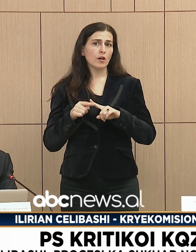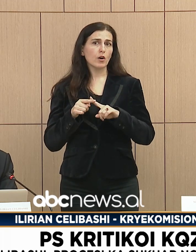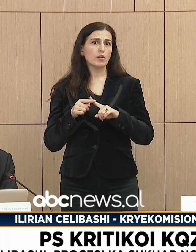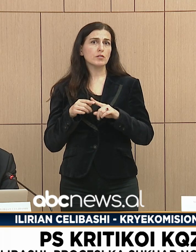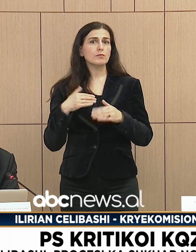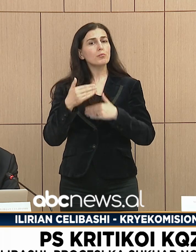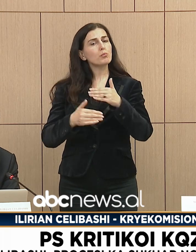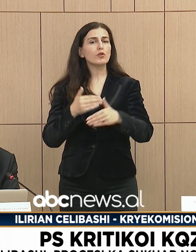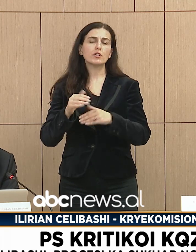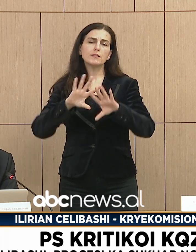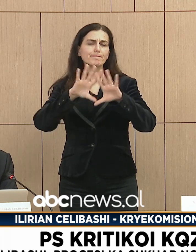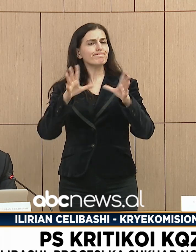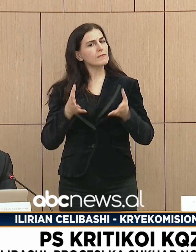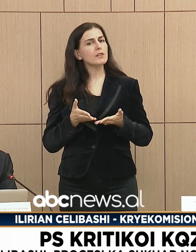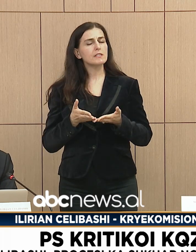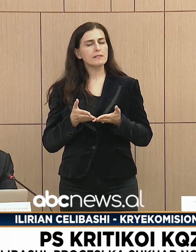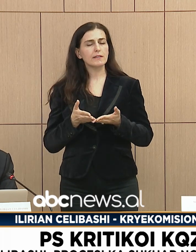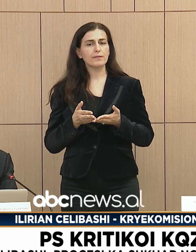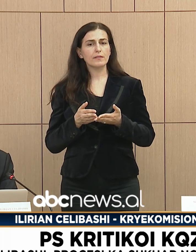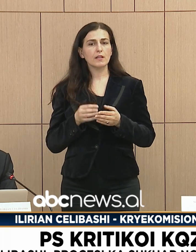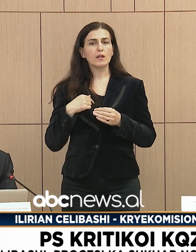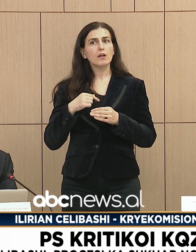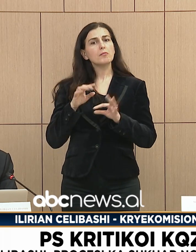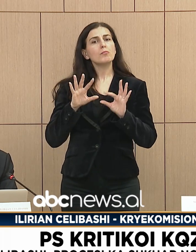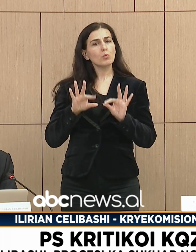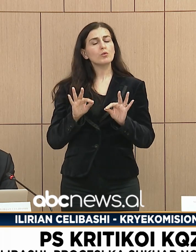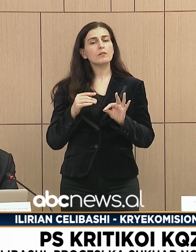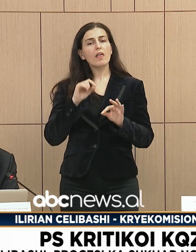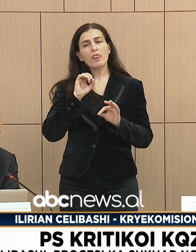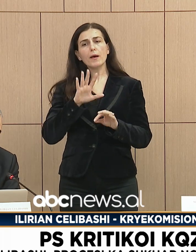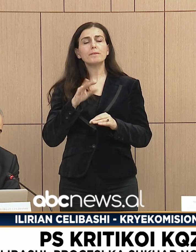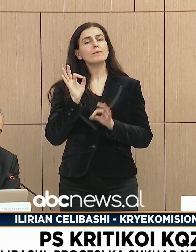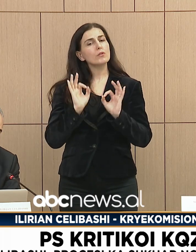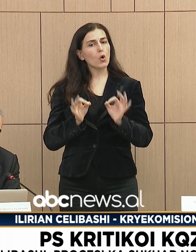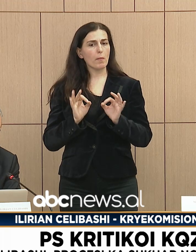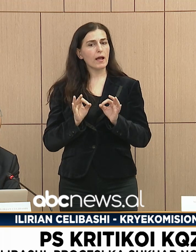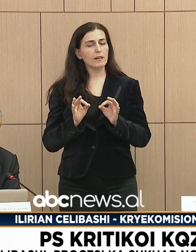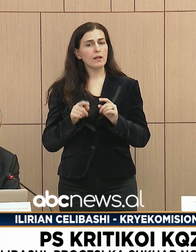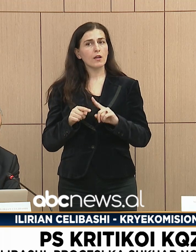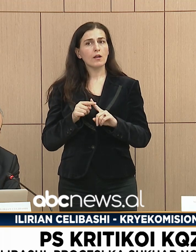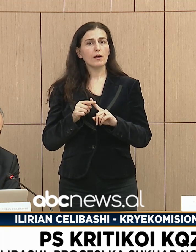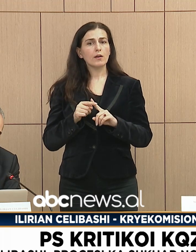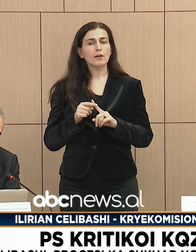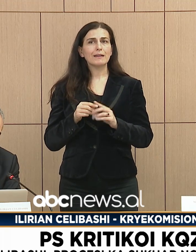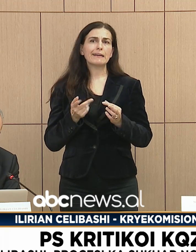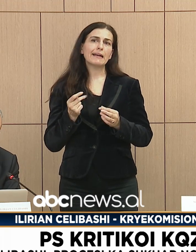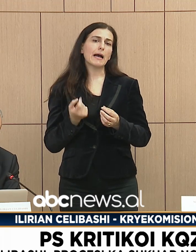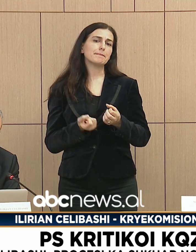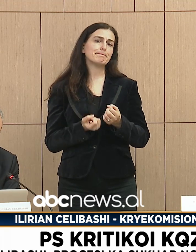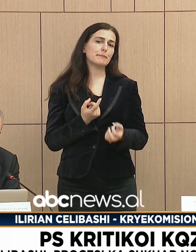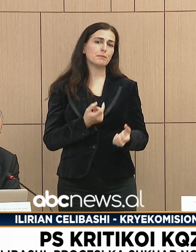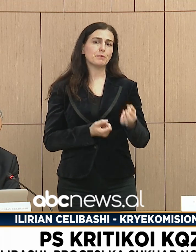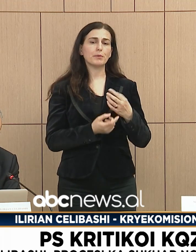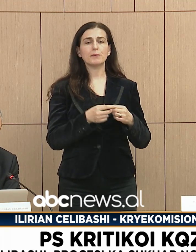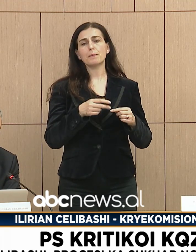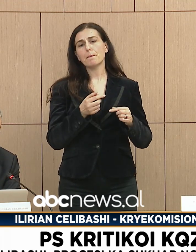procesi në tërësi mund të konsiderohet normal dhe anormalitetet